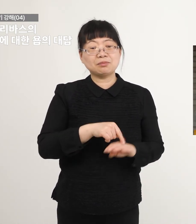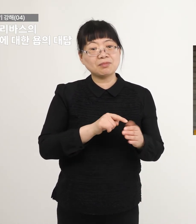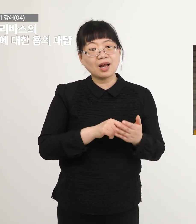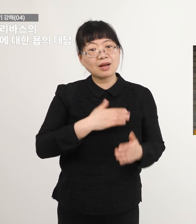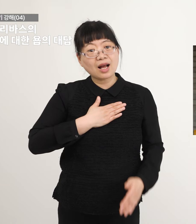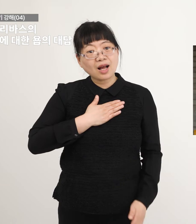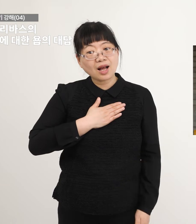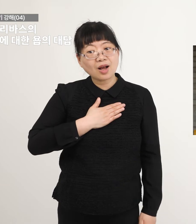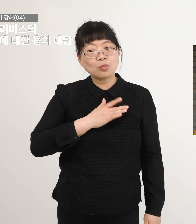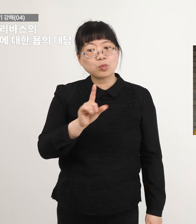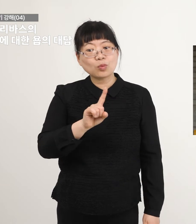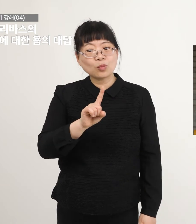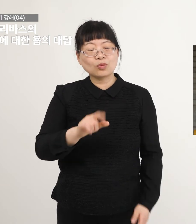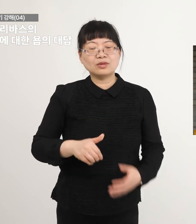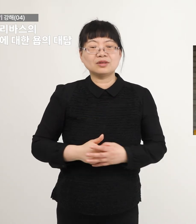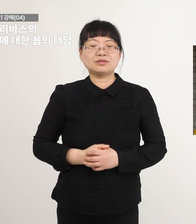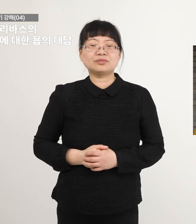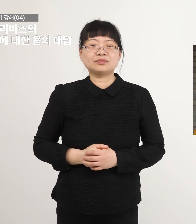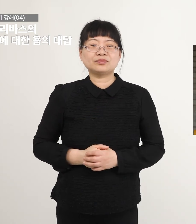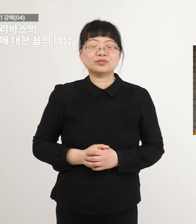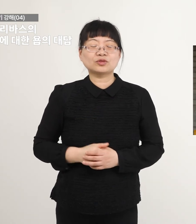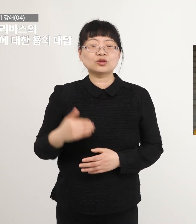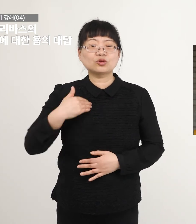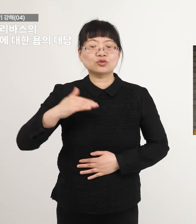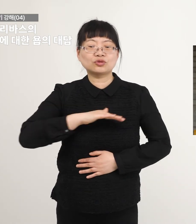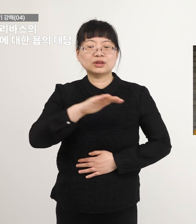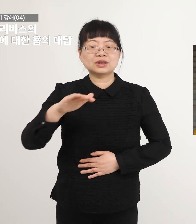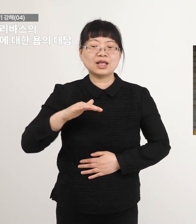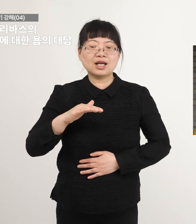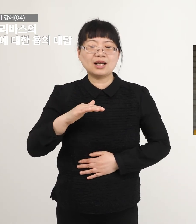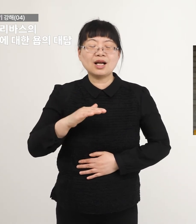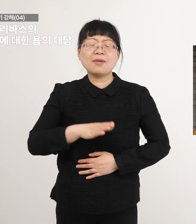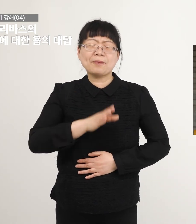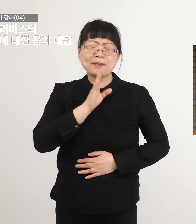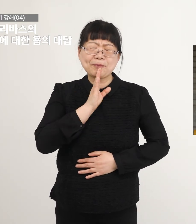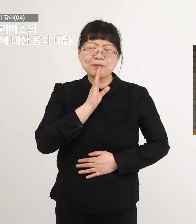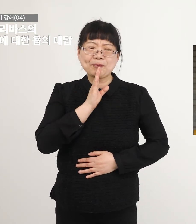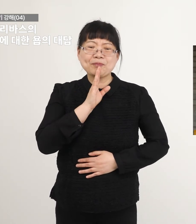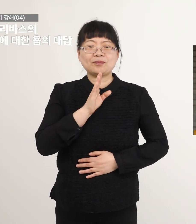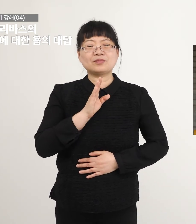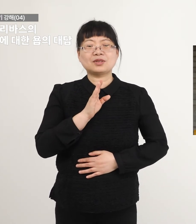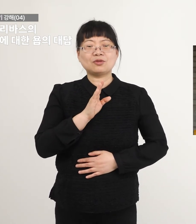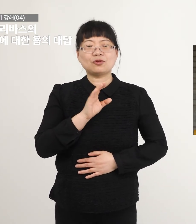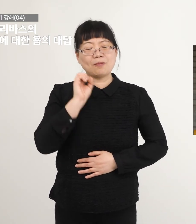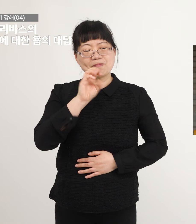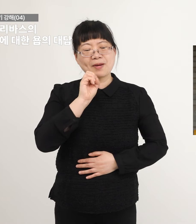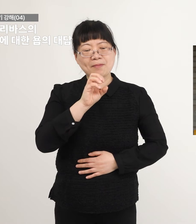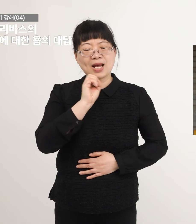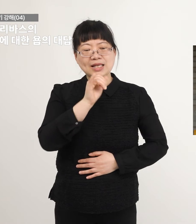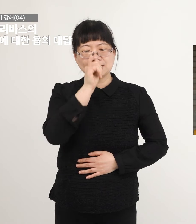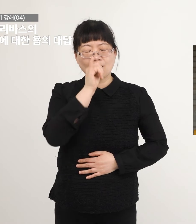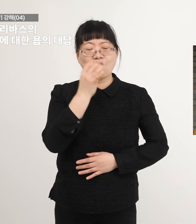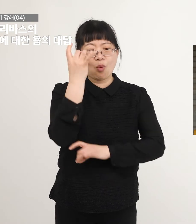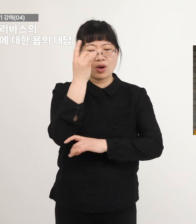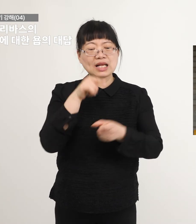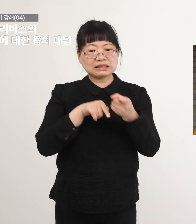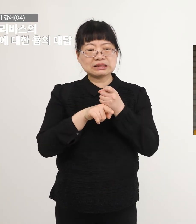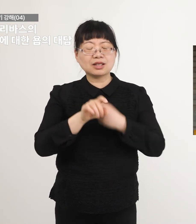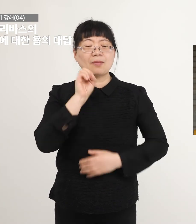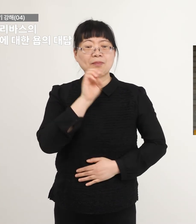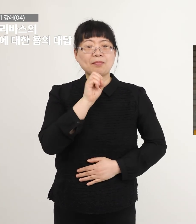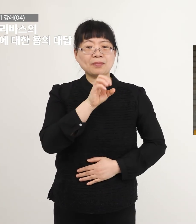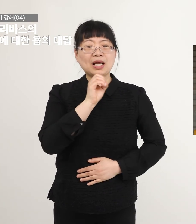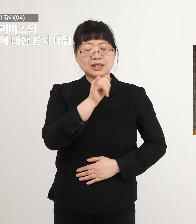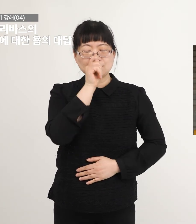아시겠어요? 우리가 함부로 정답을 던져요. 원리를 얘기해요.